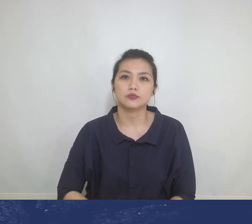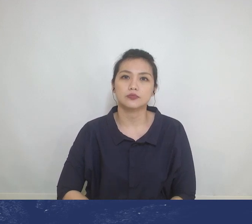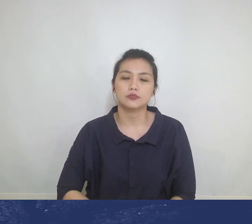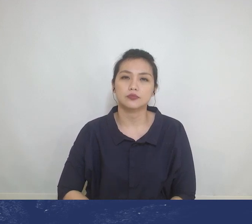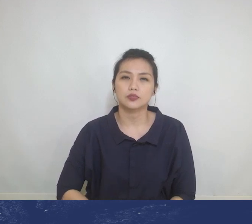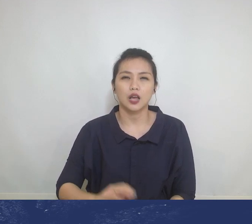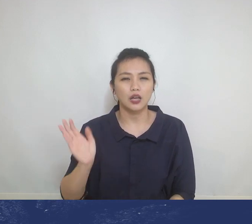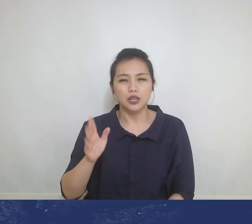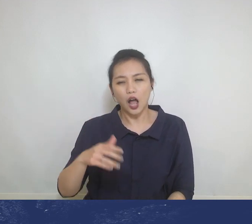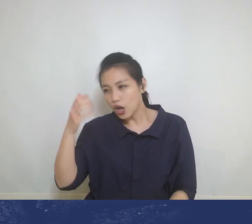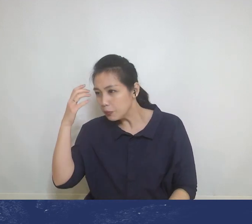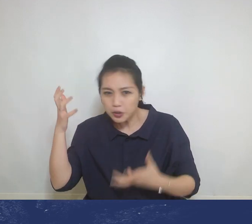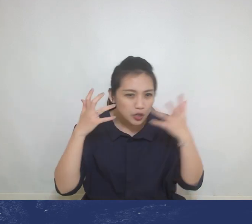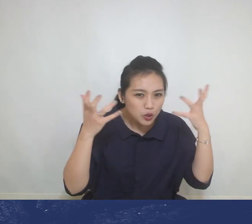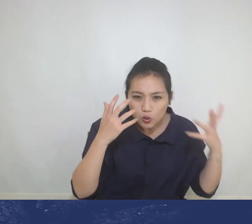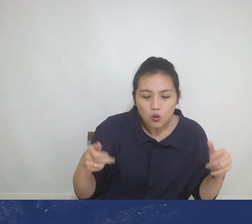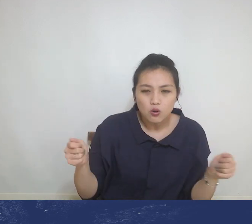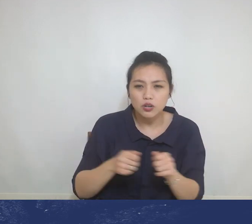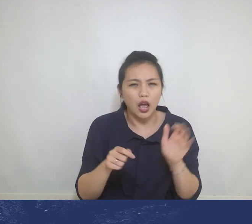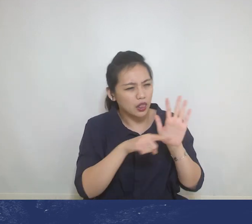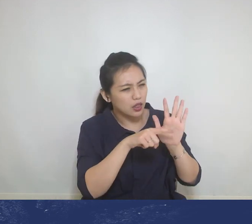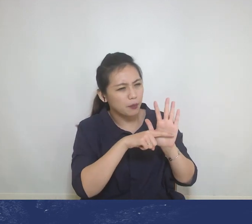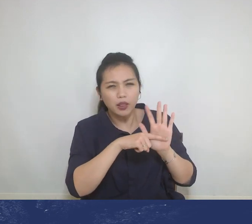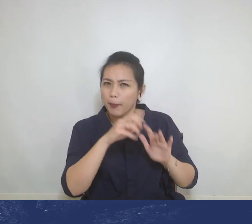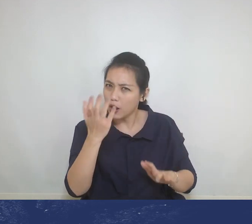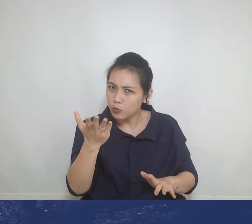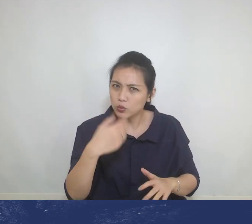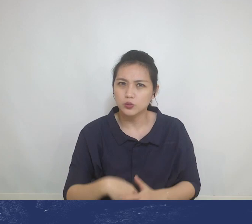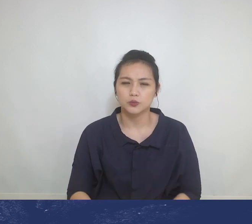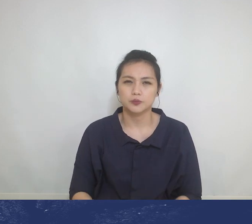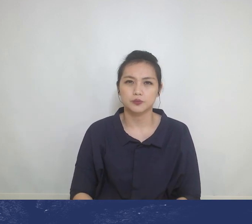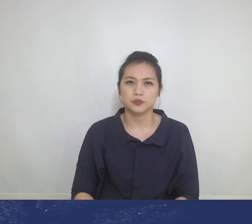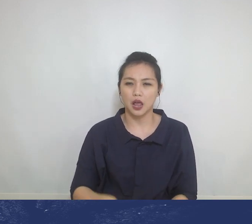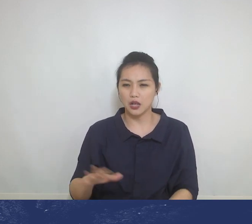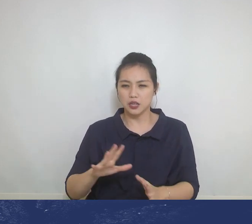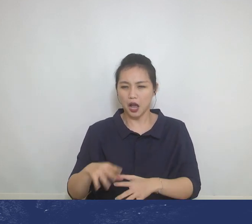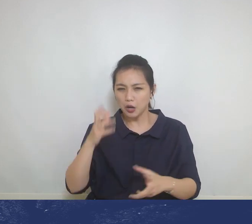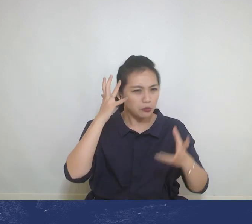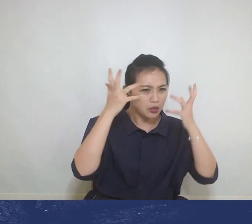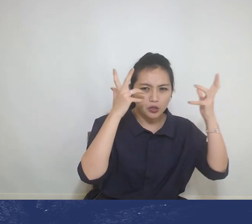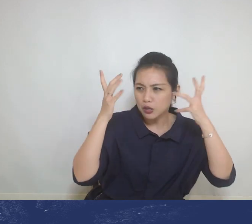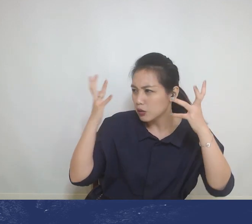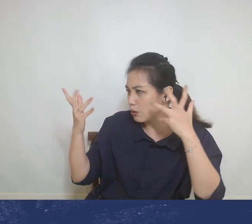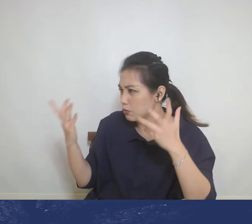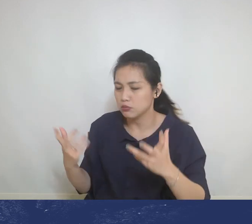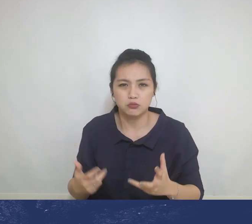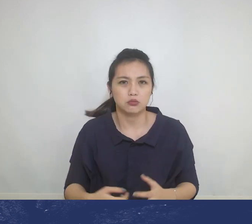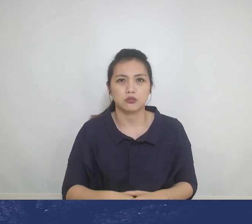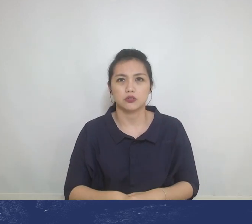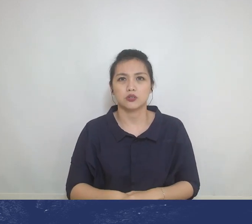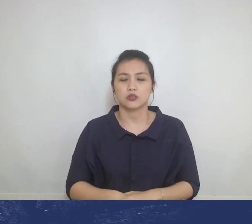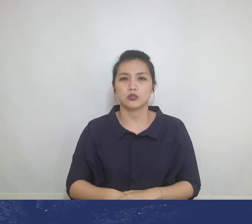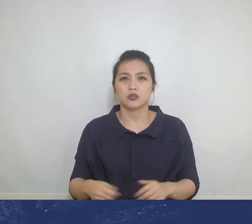dengan kelemahan demi kelemahan yang ada dalam hidup kita. Jangan bingung dengan